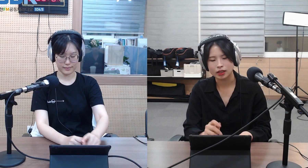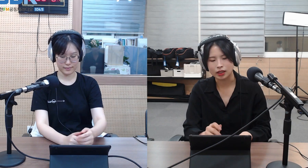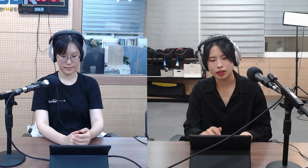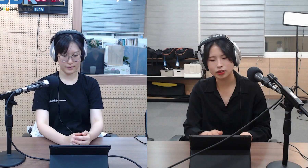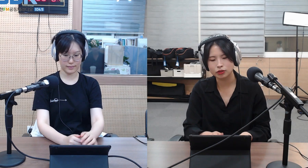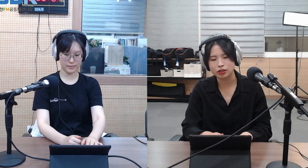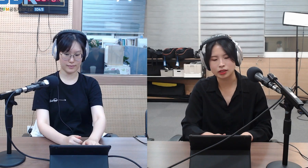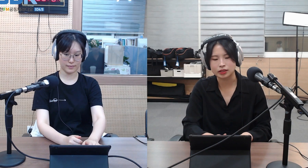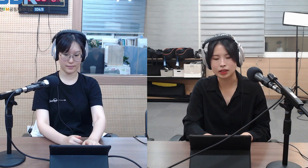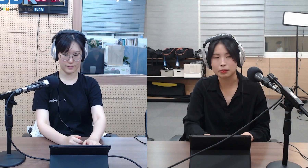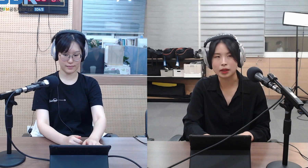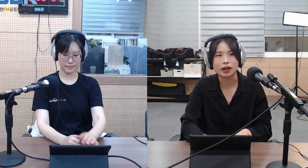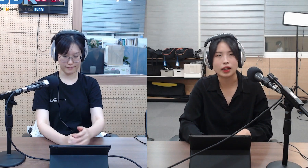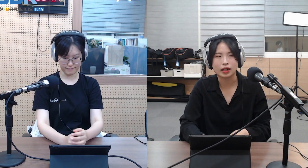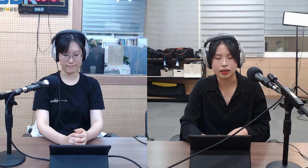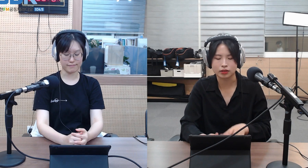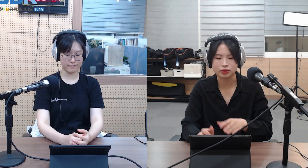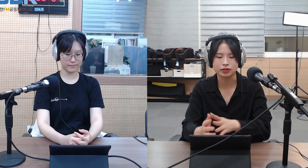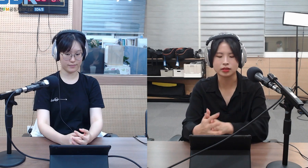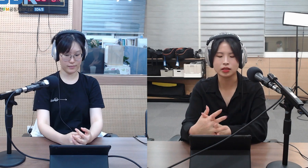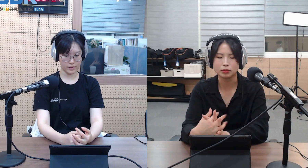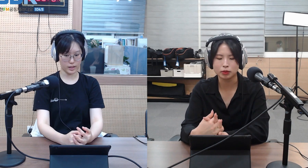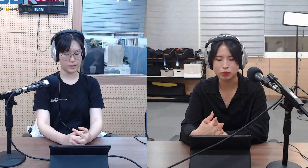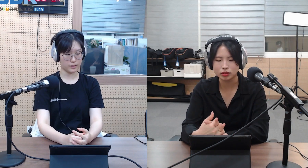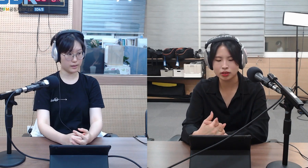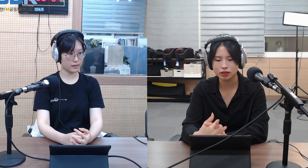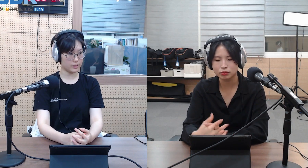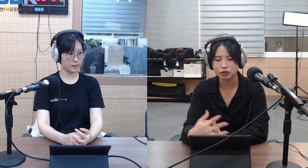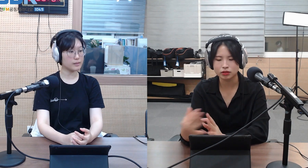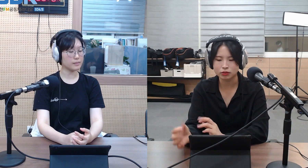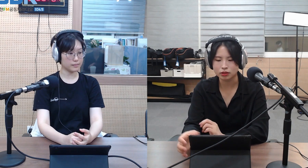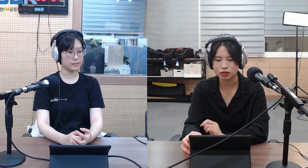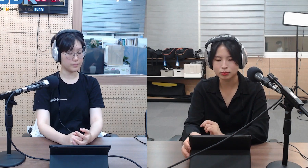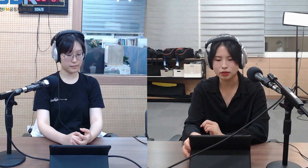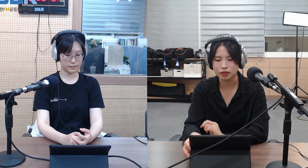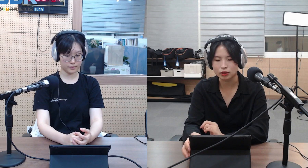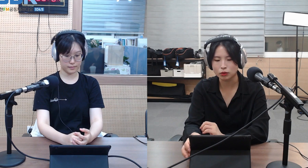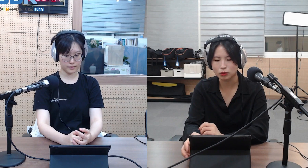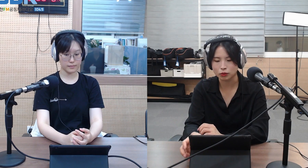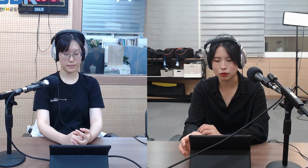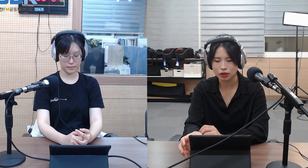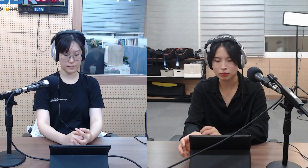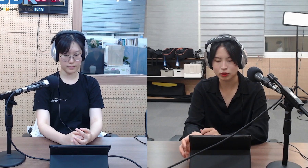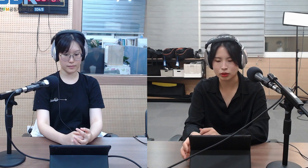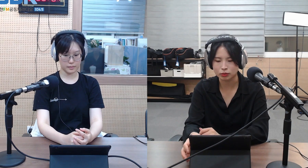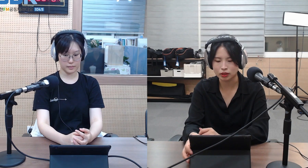아이유의 드라마였거든요. 한번 모르시는 분들을 위해서 한번 듣고 한번